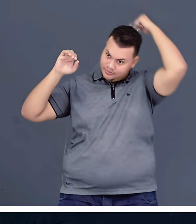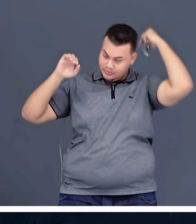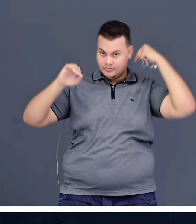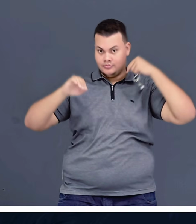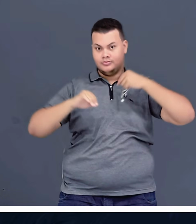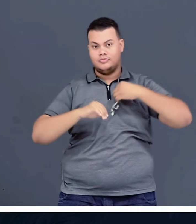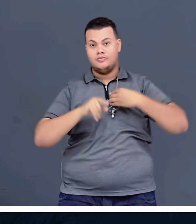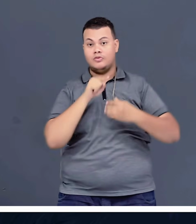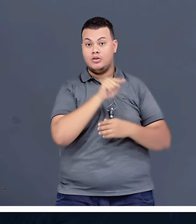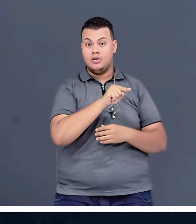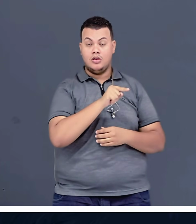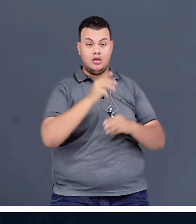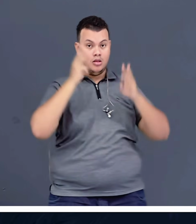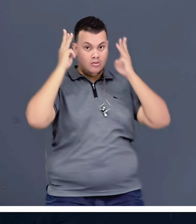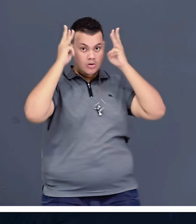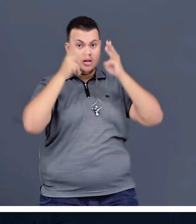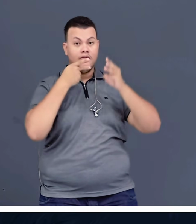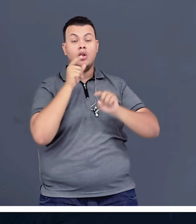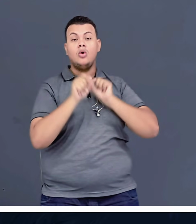Moisés agora tem a